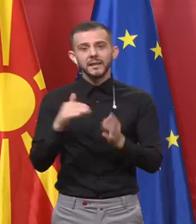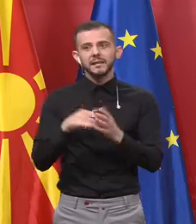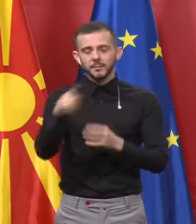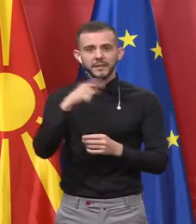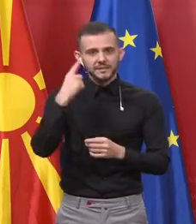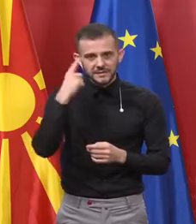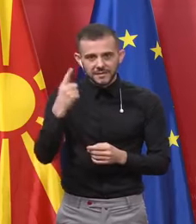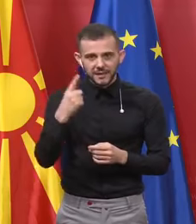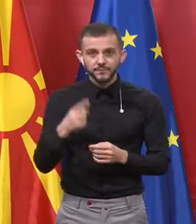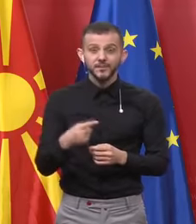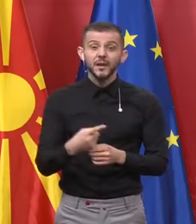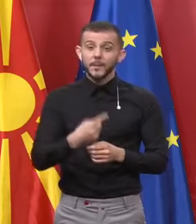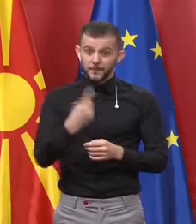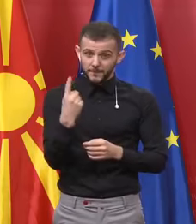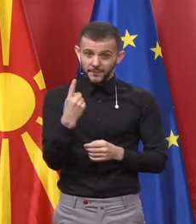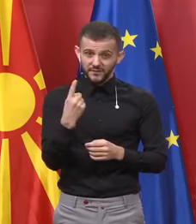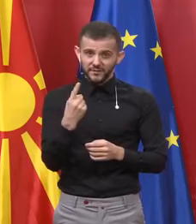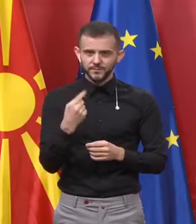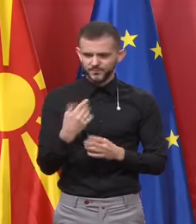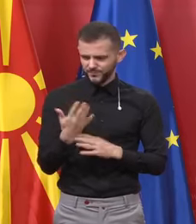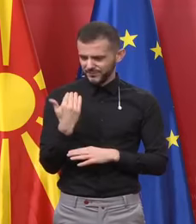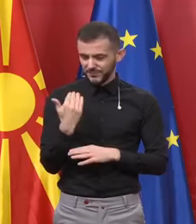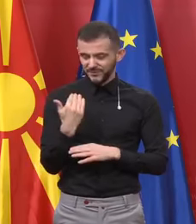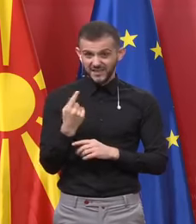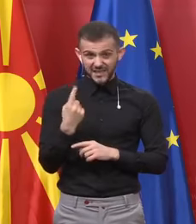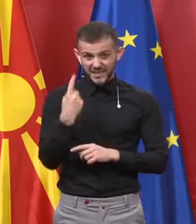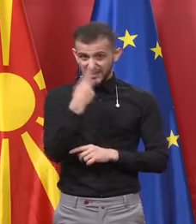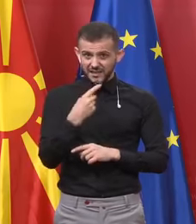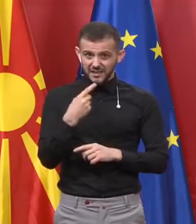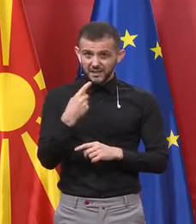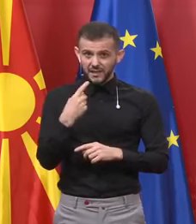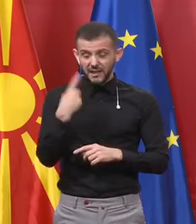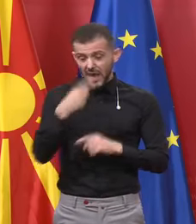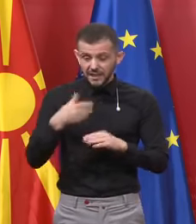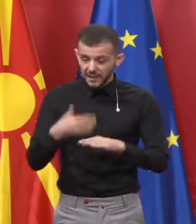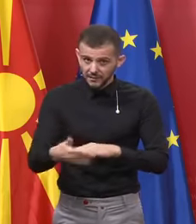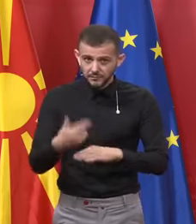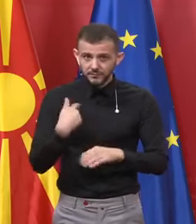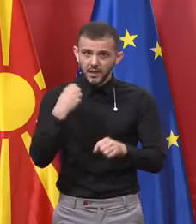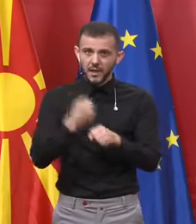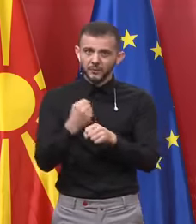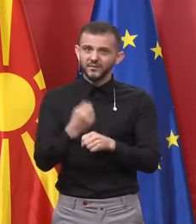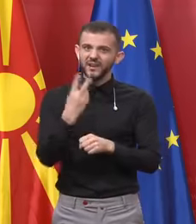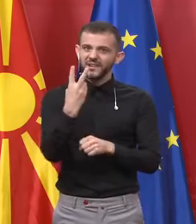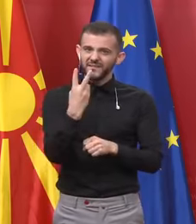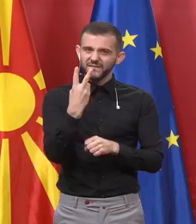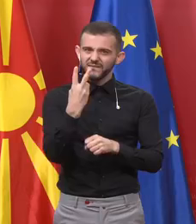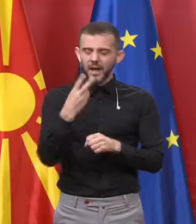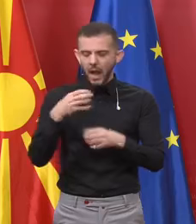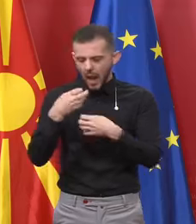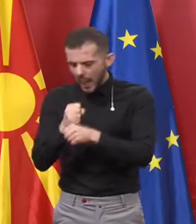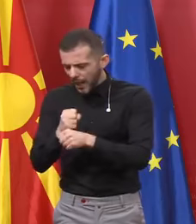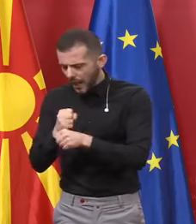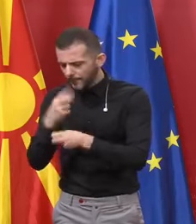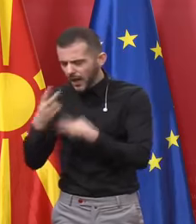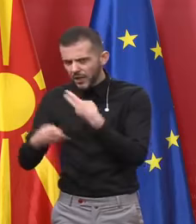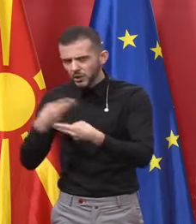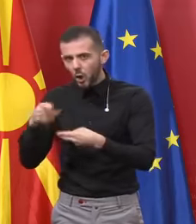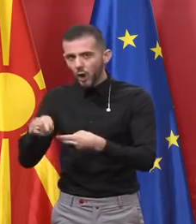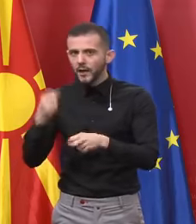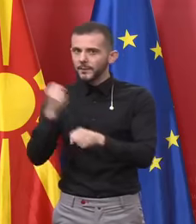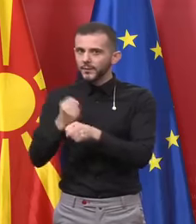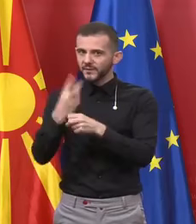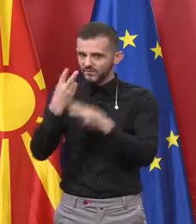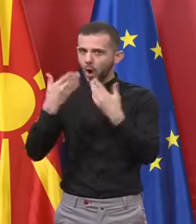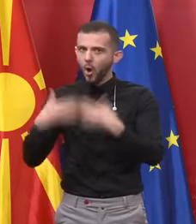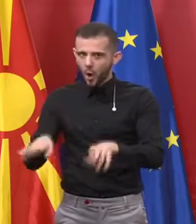знаат. Најпрво, во текот на неделата во функција ќе се стават двете дополнителни лаборатории на досегашните,